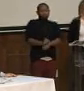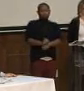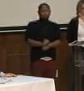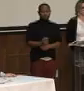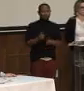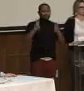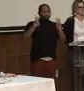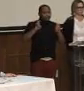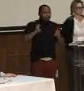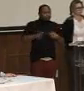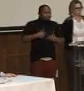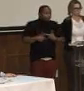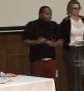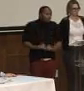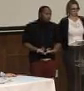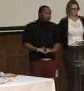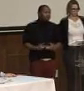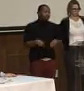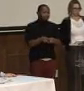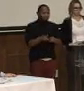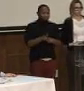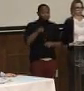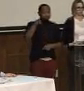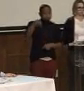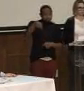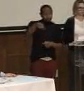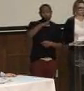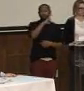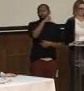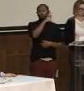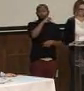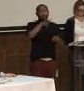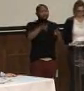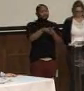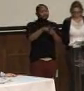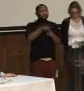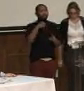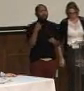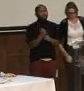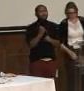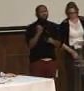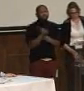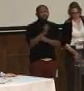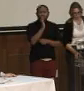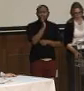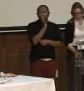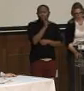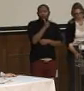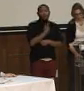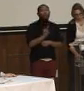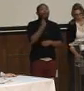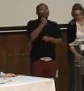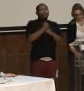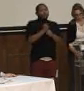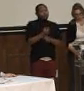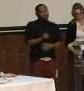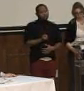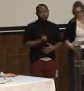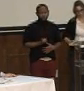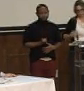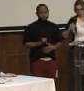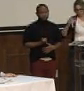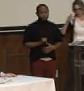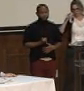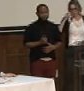trabalhistas. Lá no campus Taguatinga mesmo, a obra demorou quase um ano, a primeira fase.